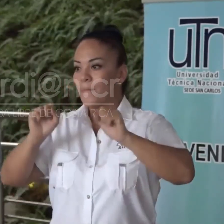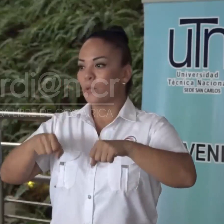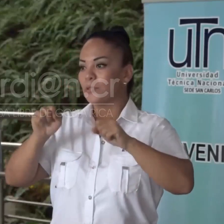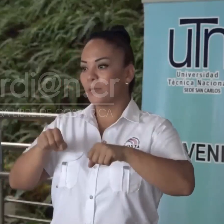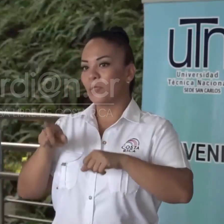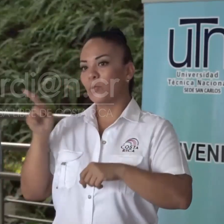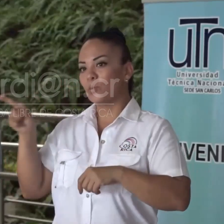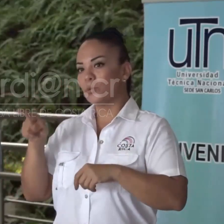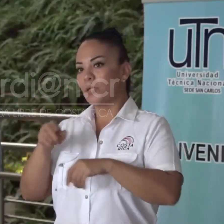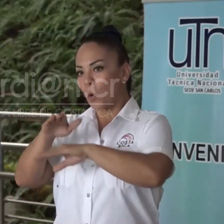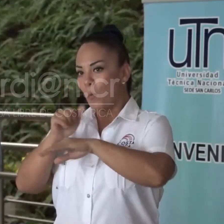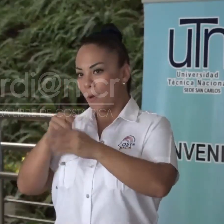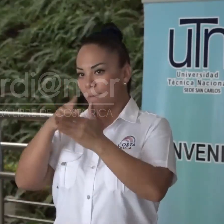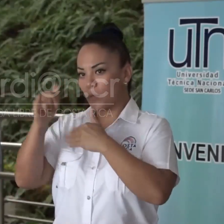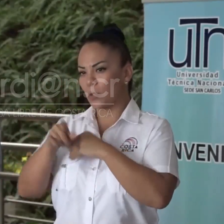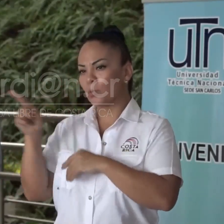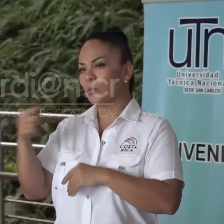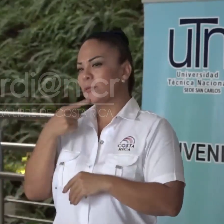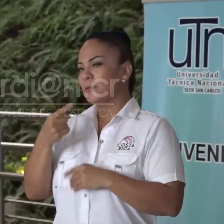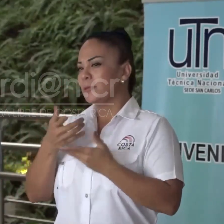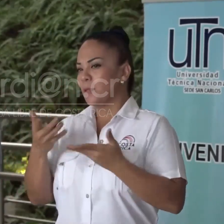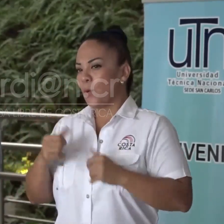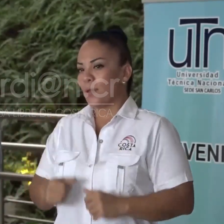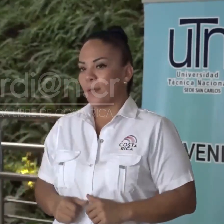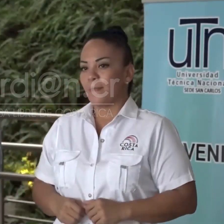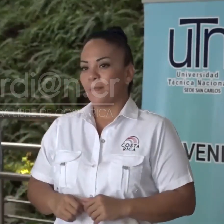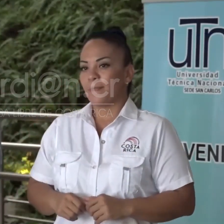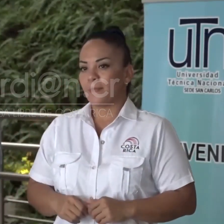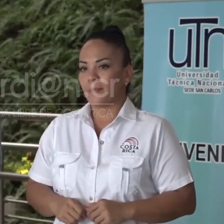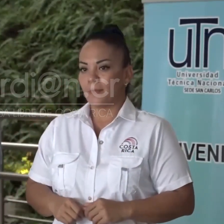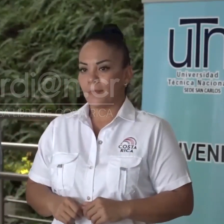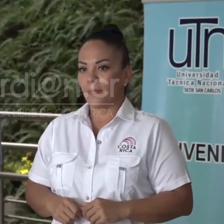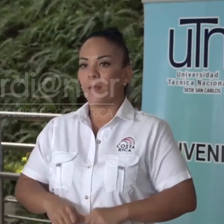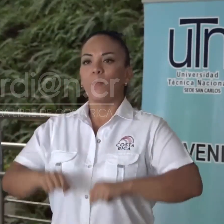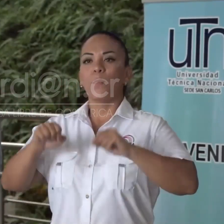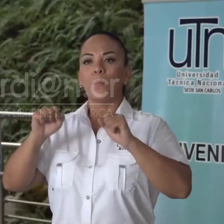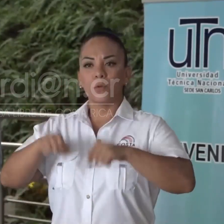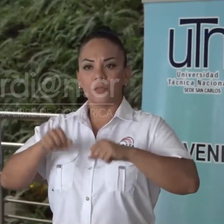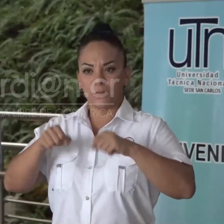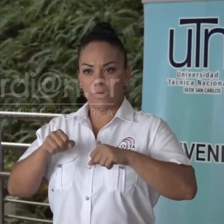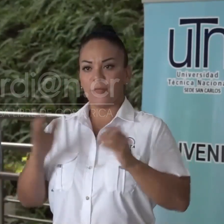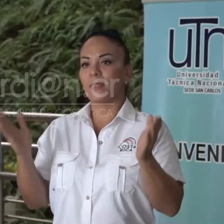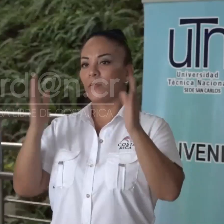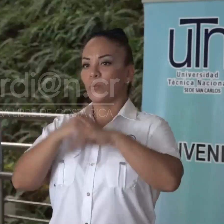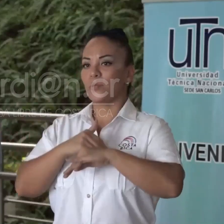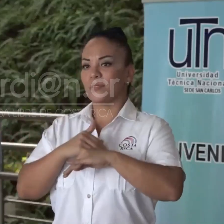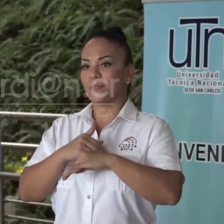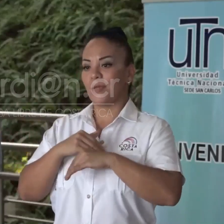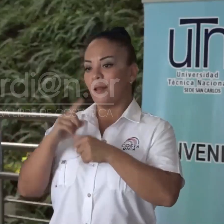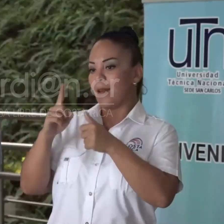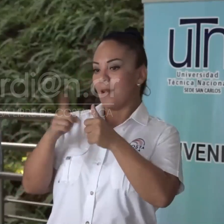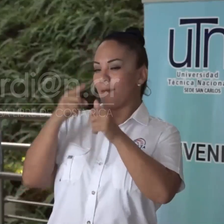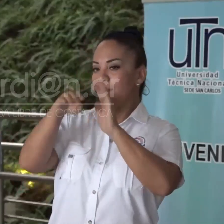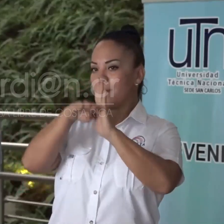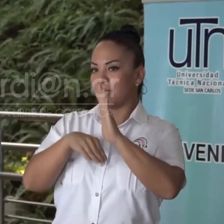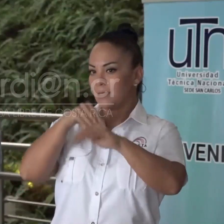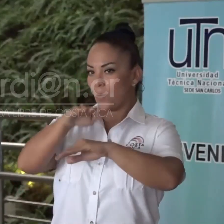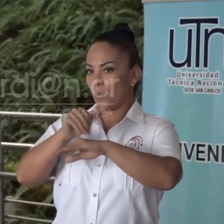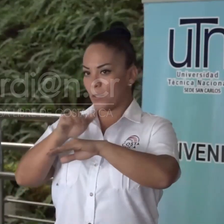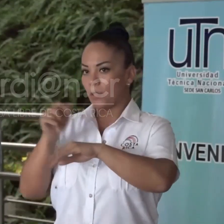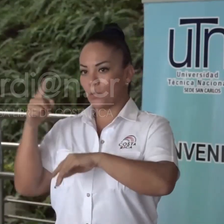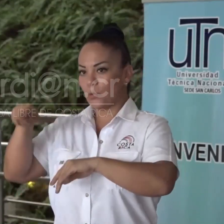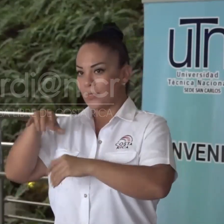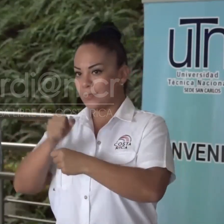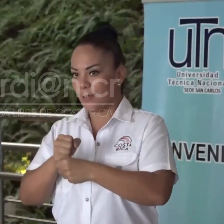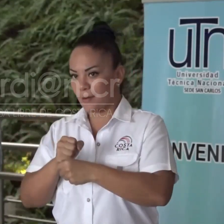de que usted convoque el proyecto, usted hablaba de que posiblemente no esté dentro de la primera lista de convocatorias que ustedes